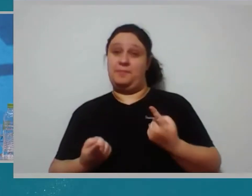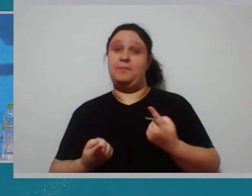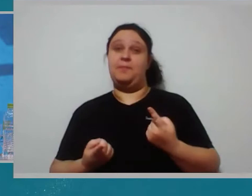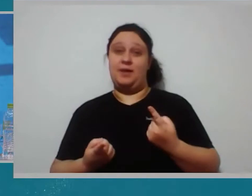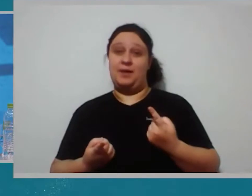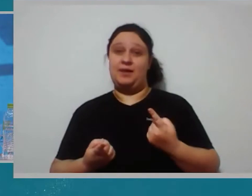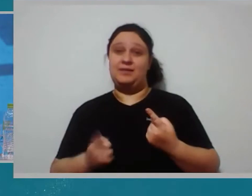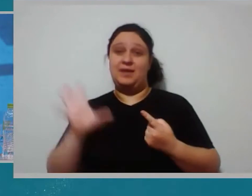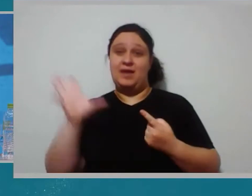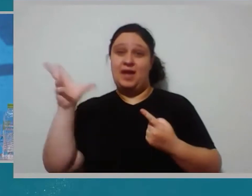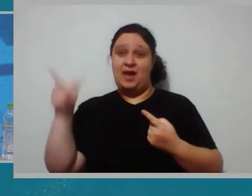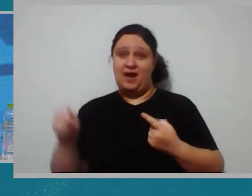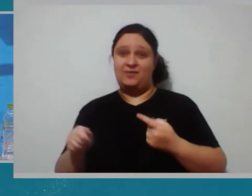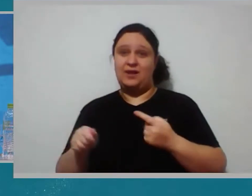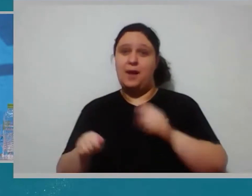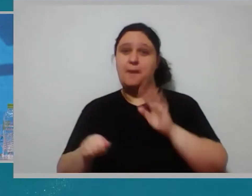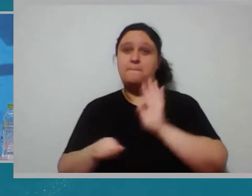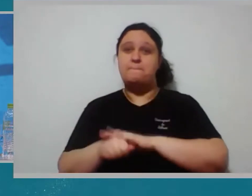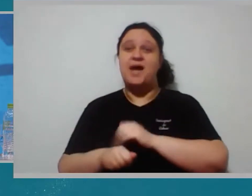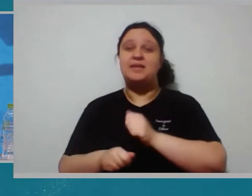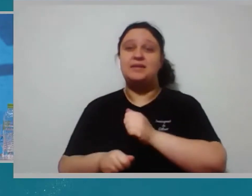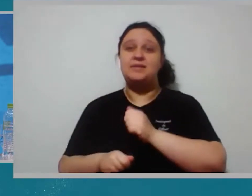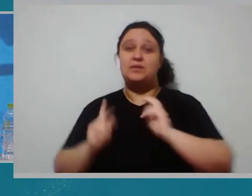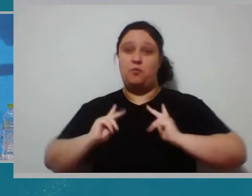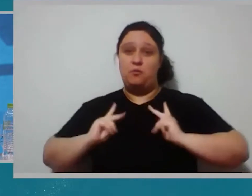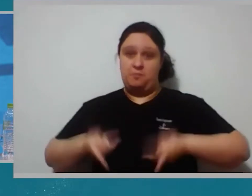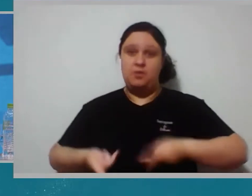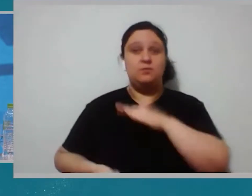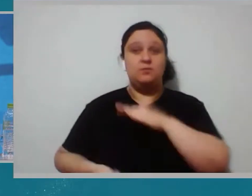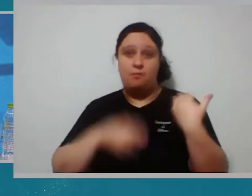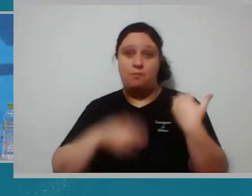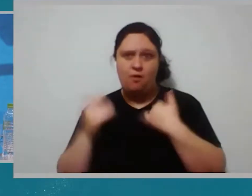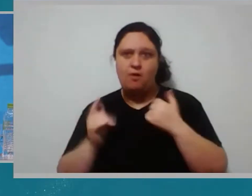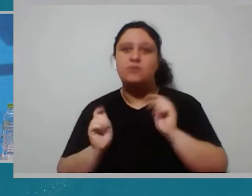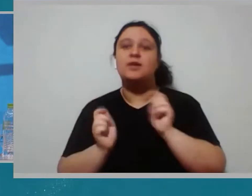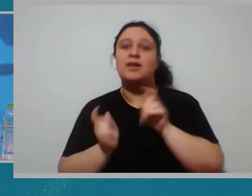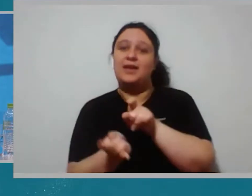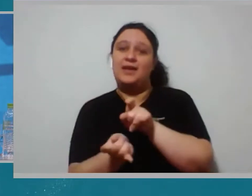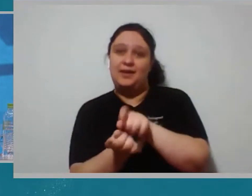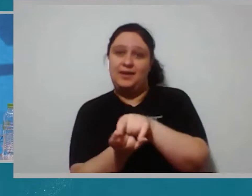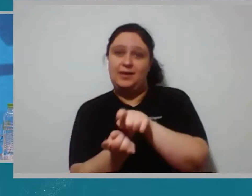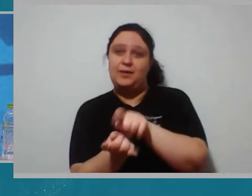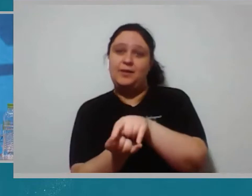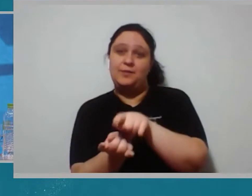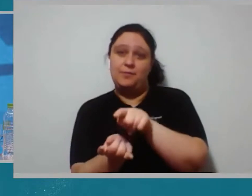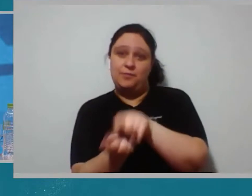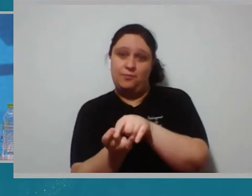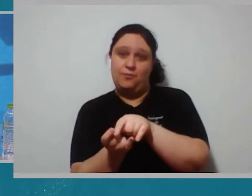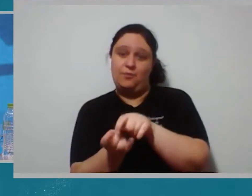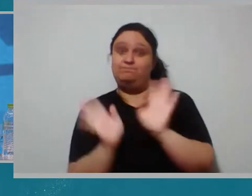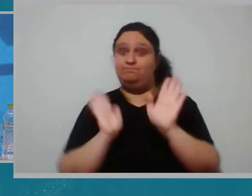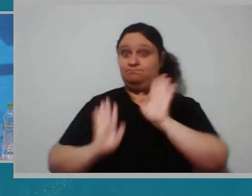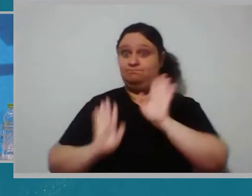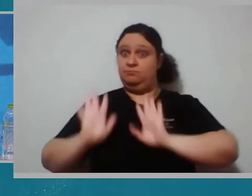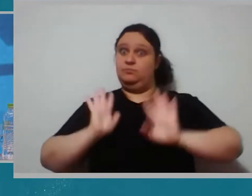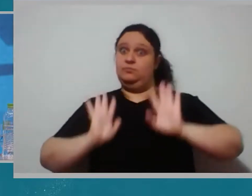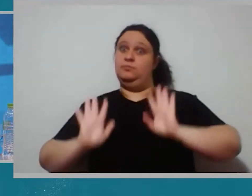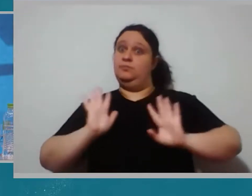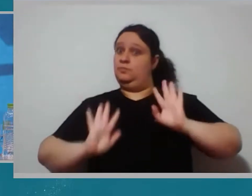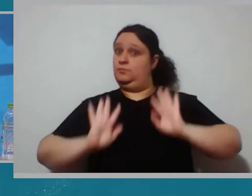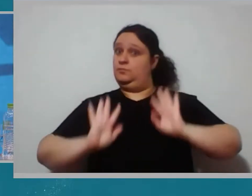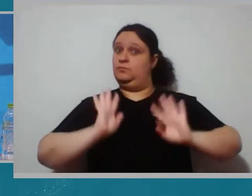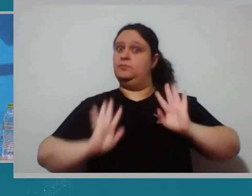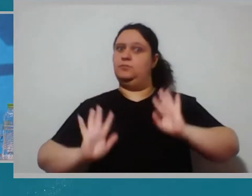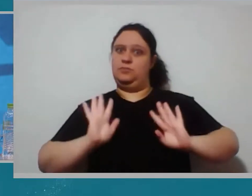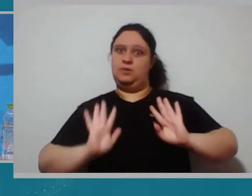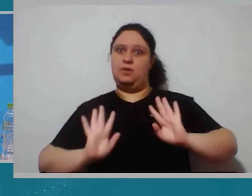que mais mata o homem é o hipopótamo. Não mexe com ele, não. Não é de brincadeira.